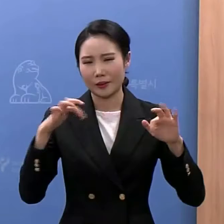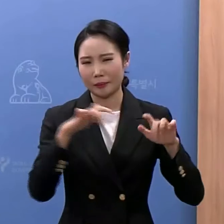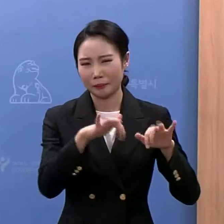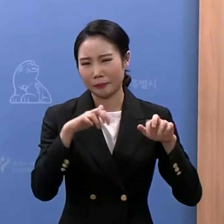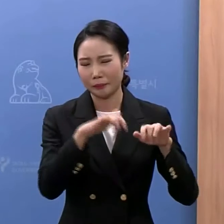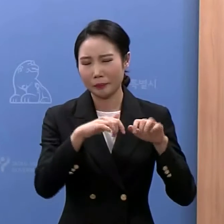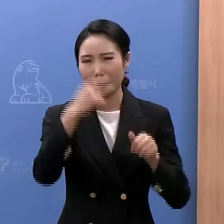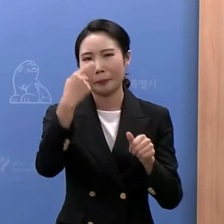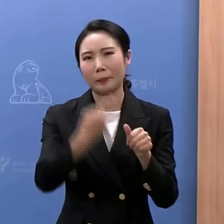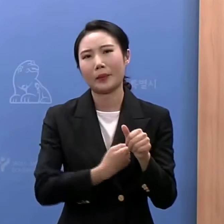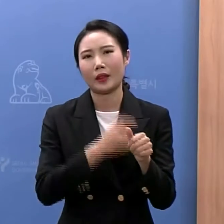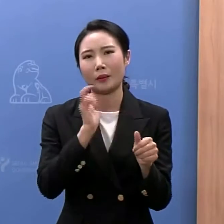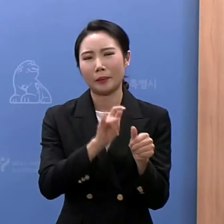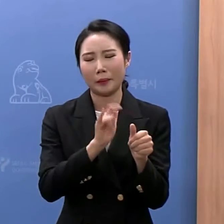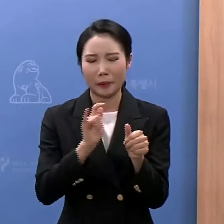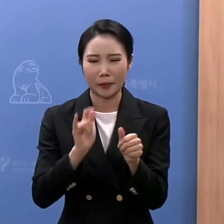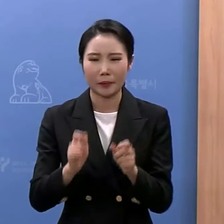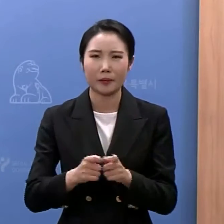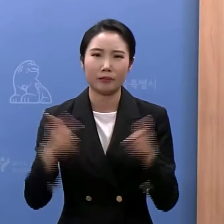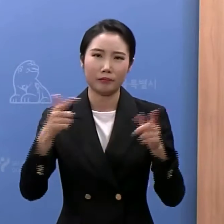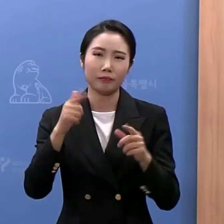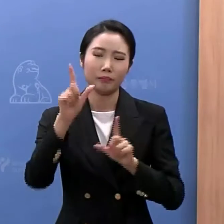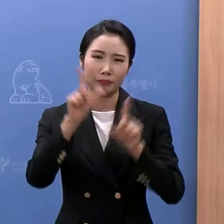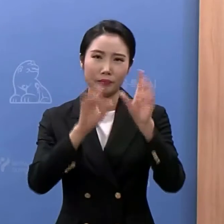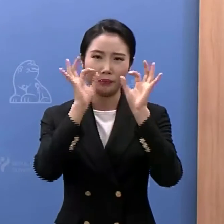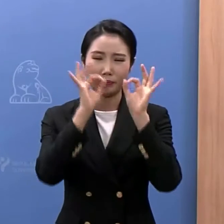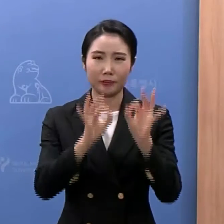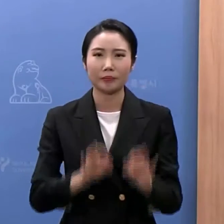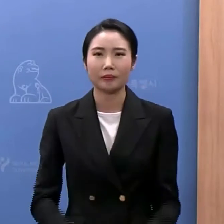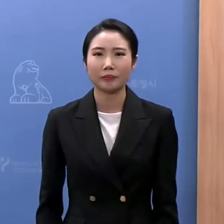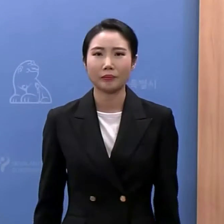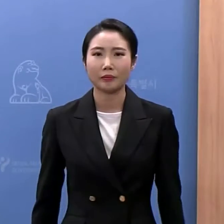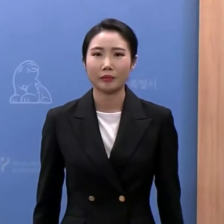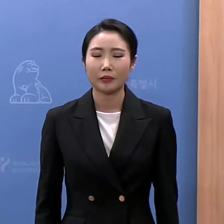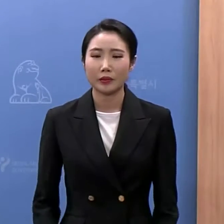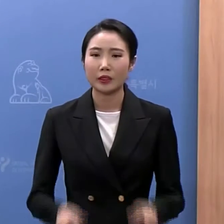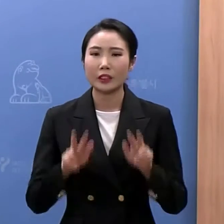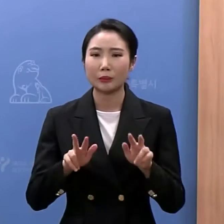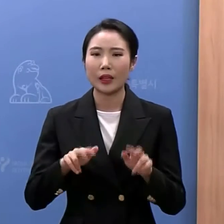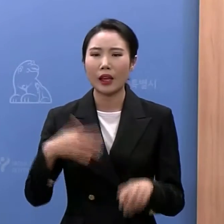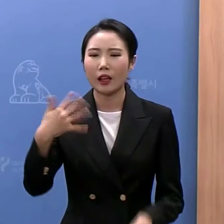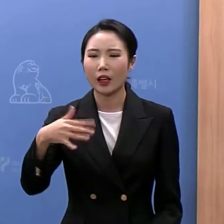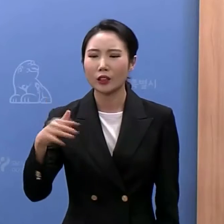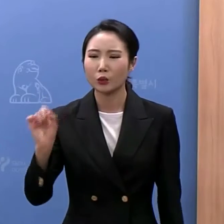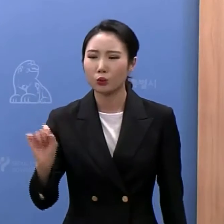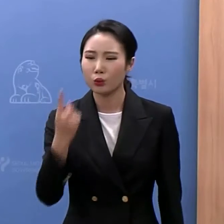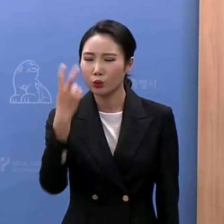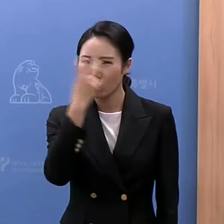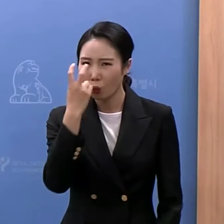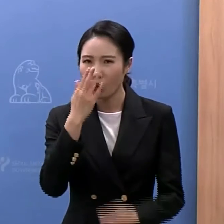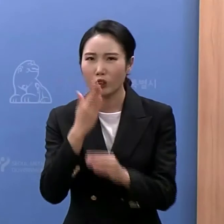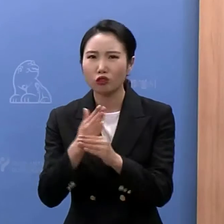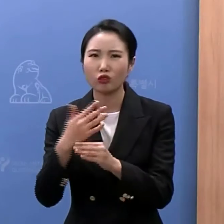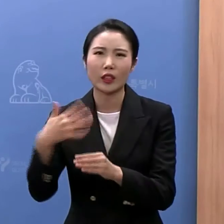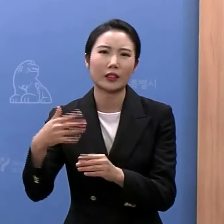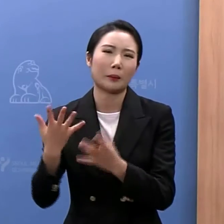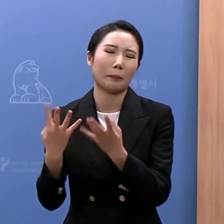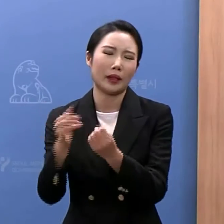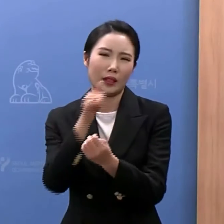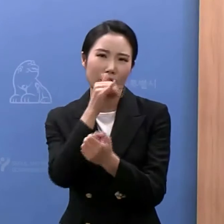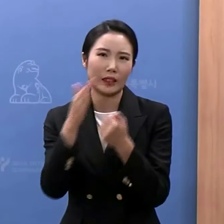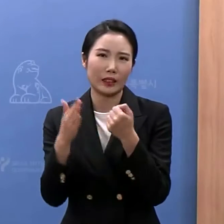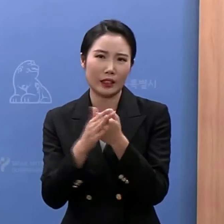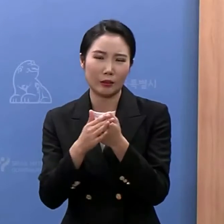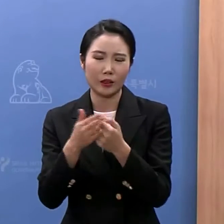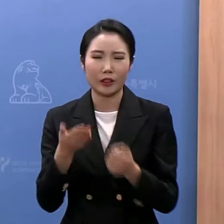증가하고 있는 상황입니다. 감염 경로 조사 중 사례가 증가하고 있으므로 시민들께서는 마스크